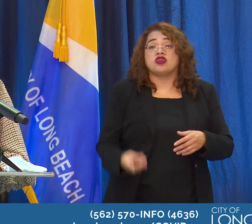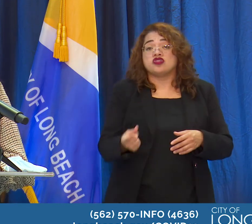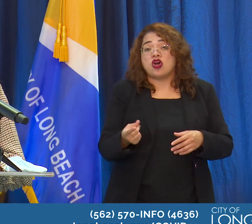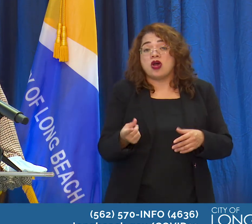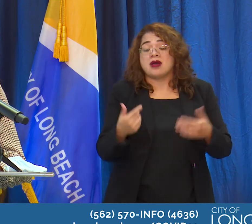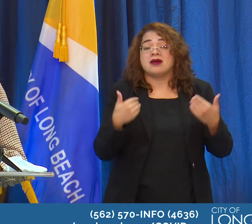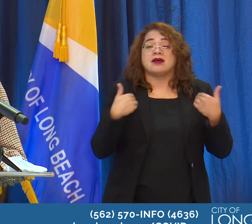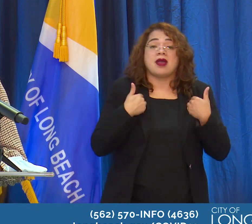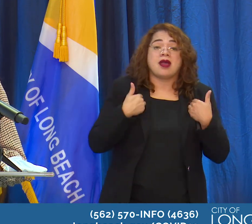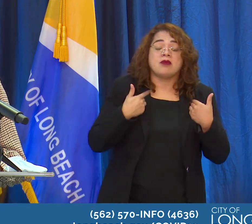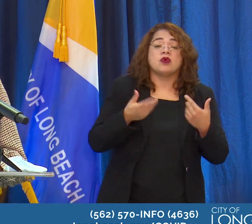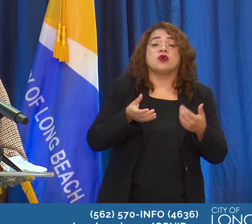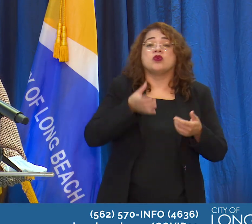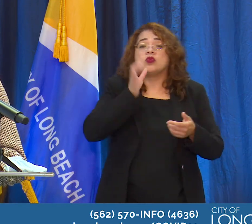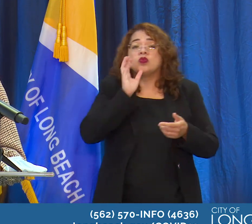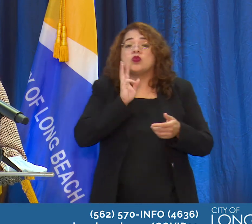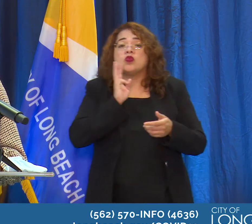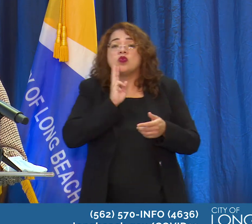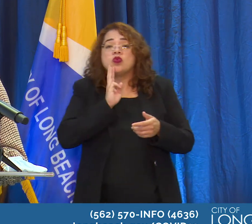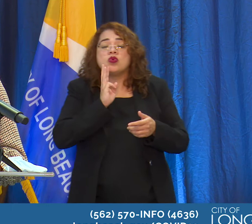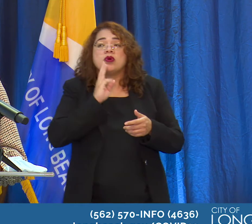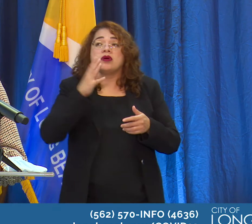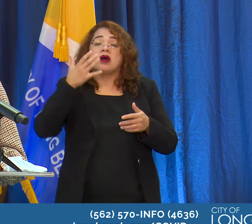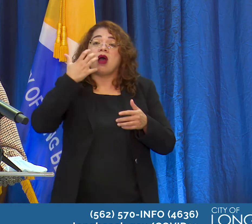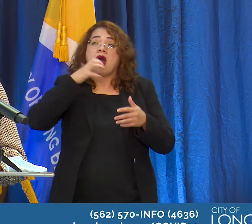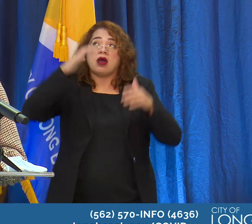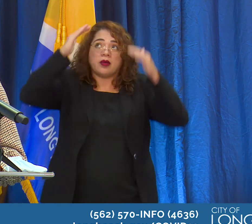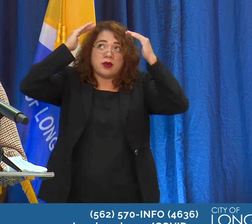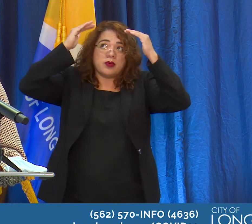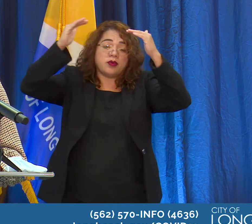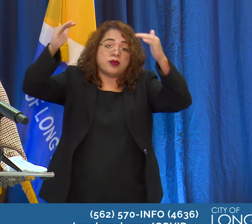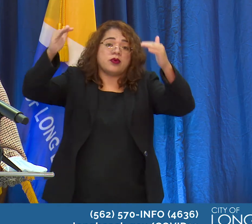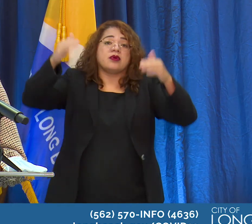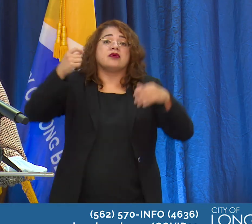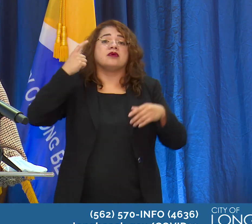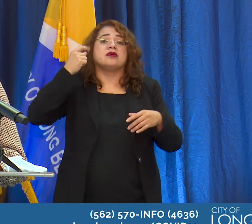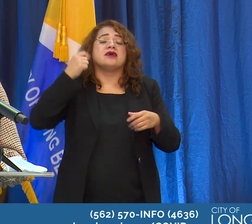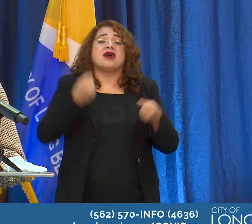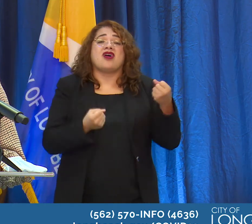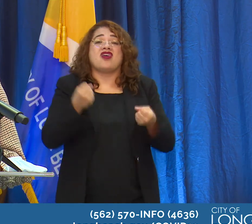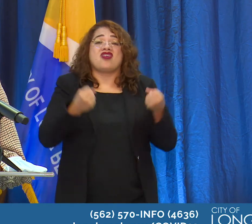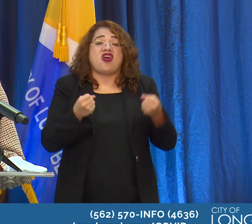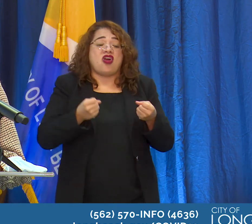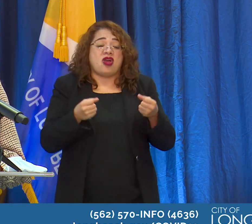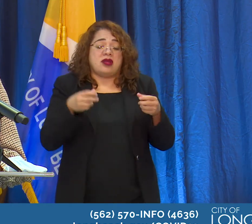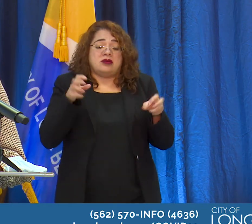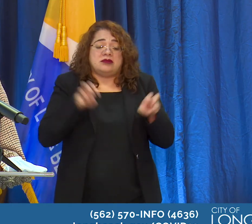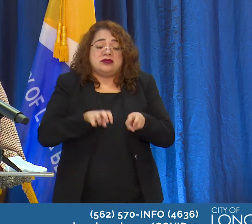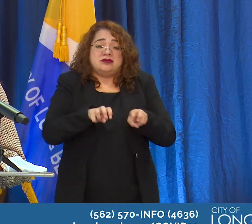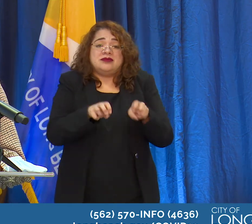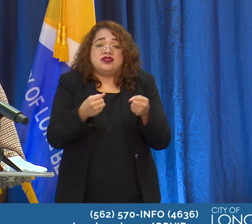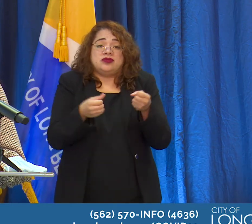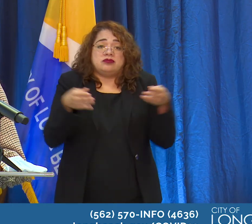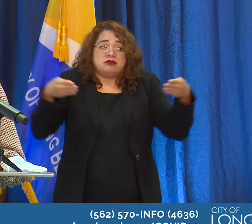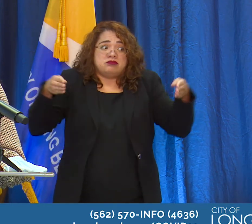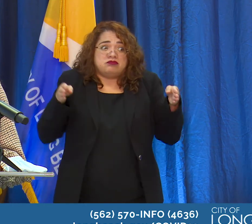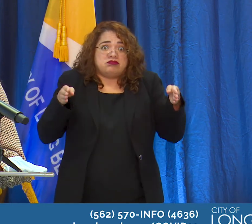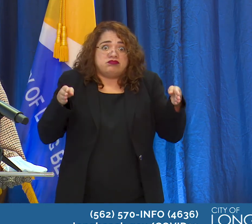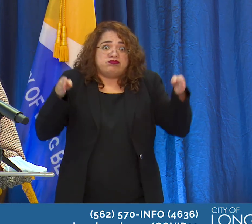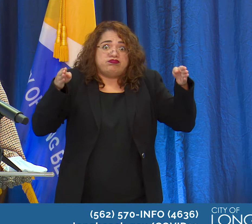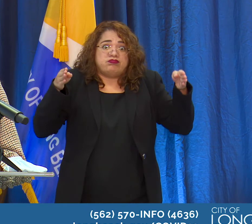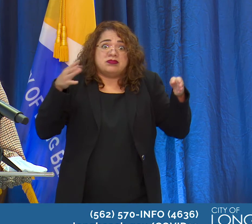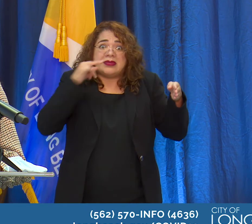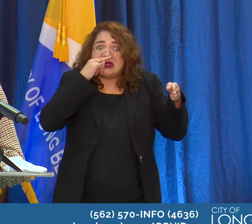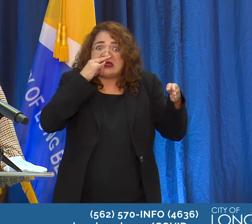y sombra. Nunca deje bebé, niños o mascotas dentro de un vehículo estacionado y reduzca su tiempo al